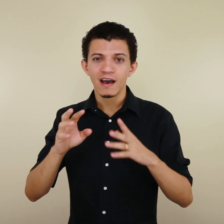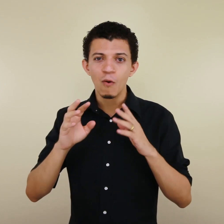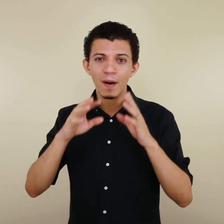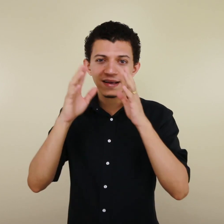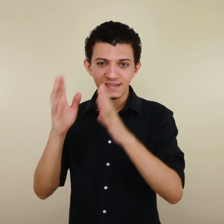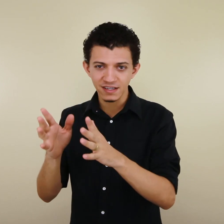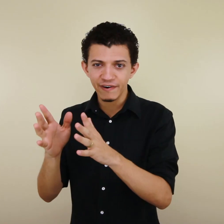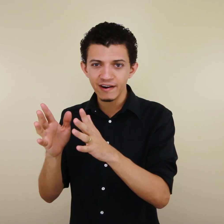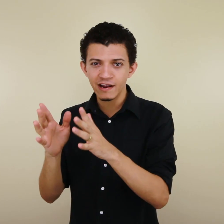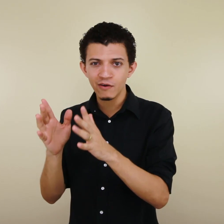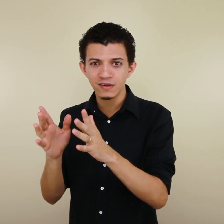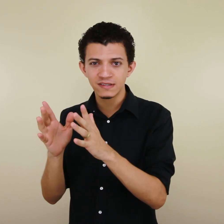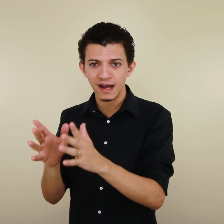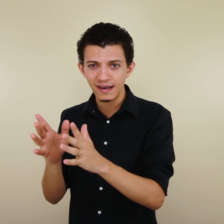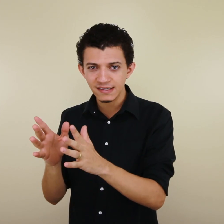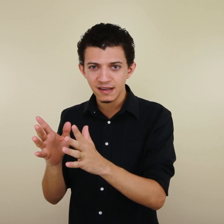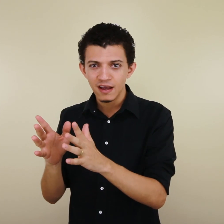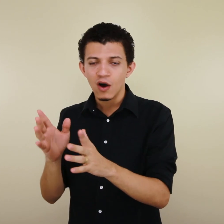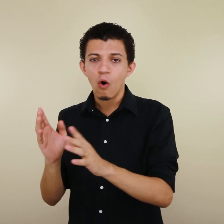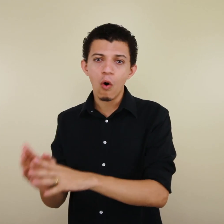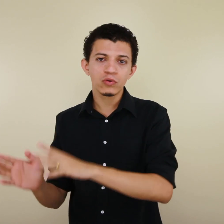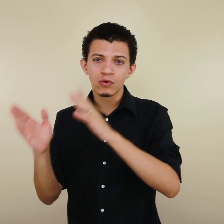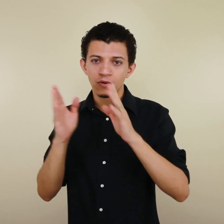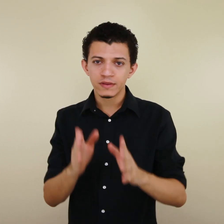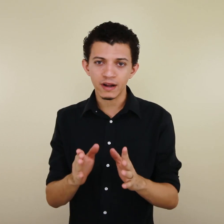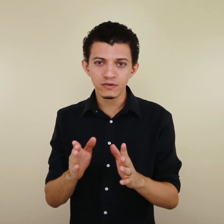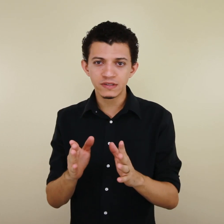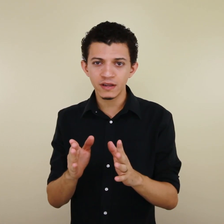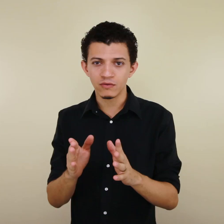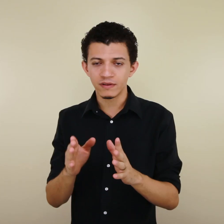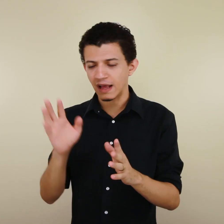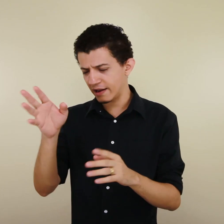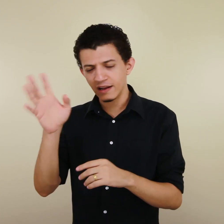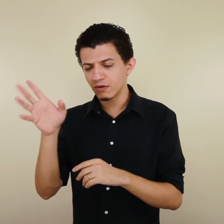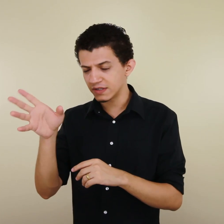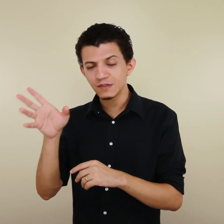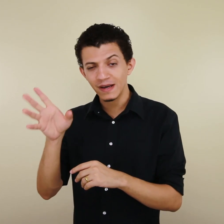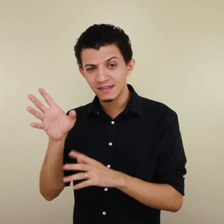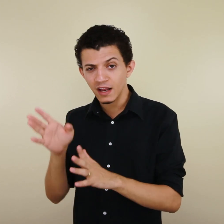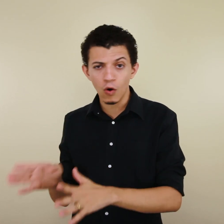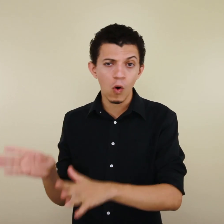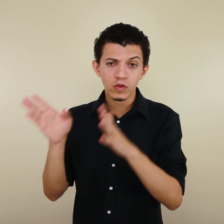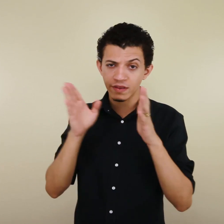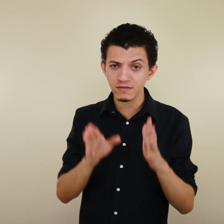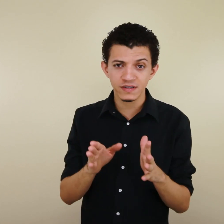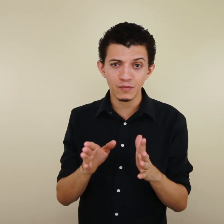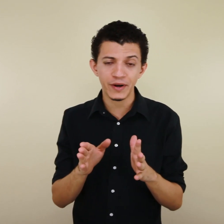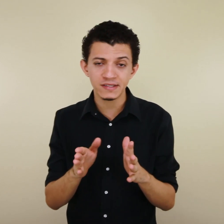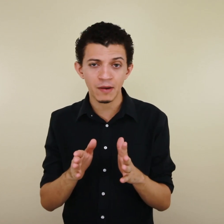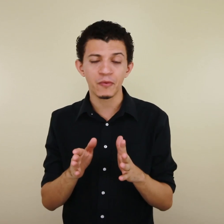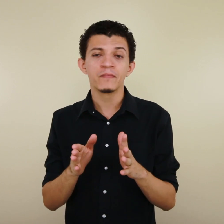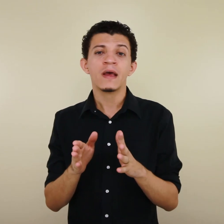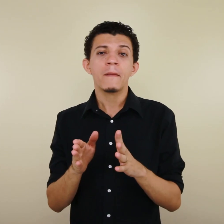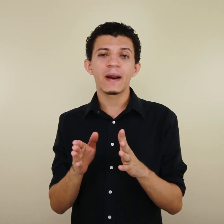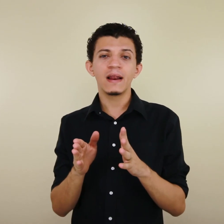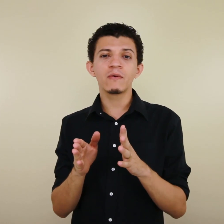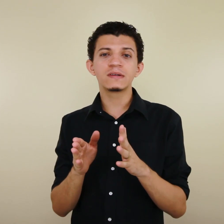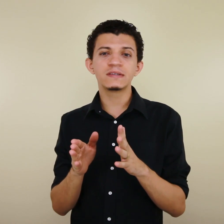um palestrante falando em língua de sinais, outro traduzindo na língua de sinais do país dele, outro traduzindo, por exemplo, para a língua de